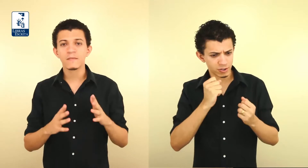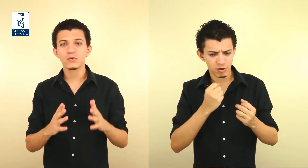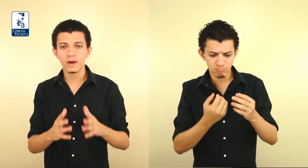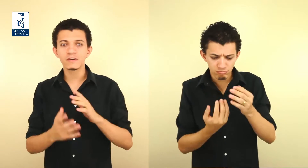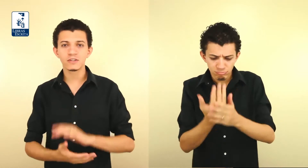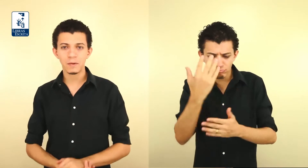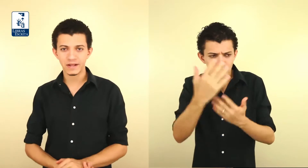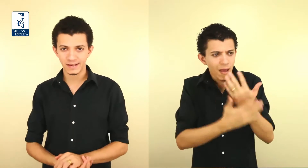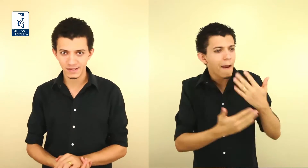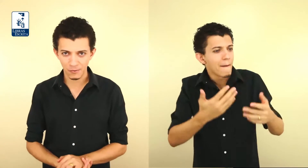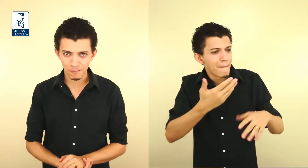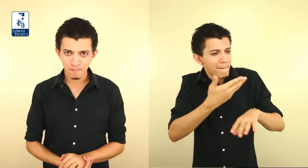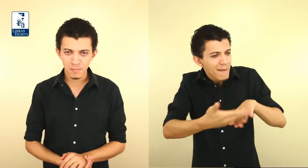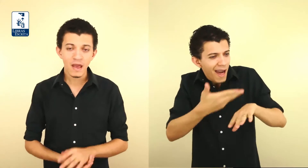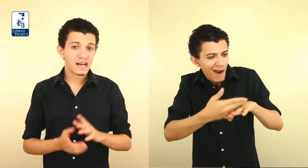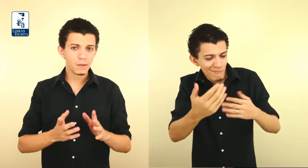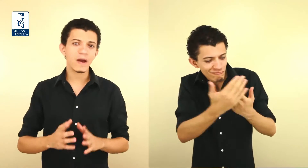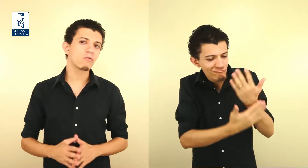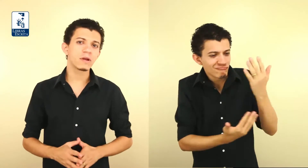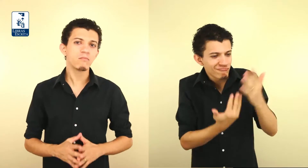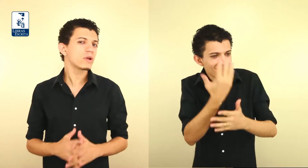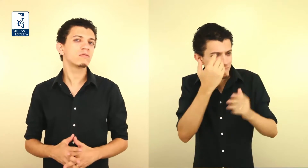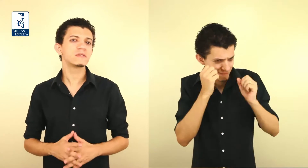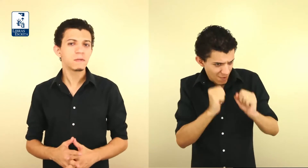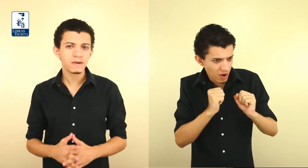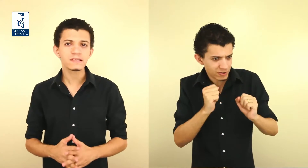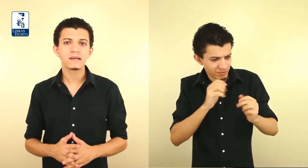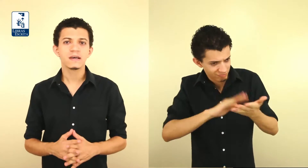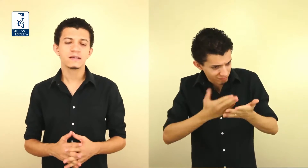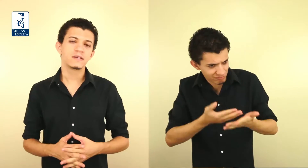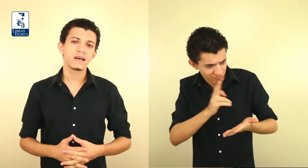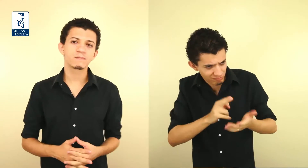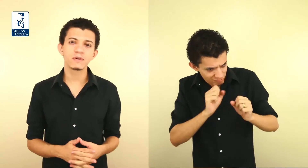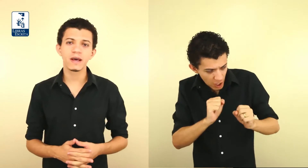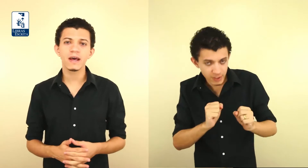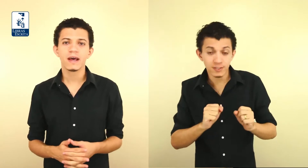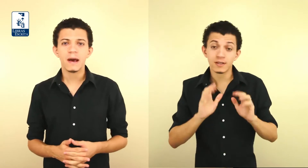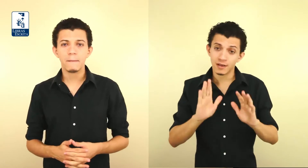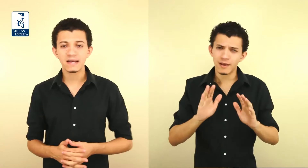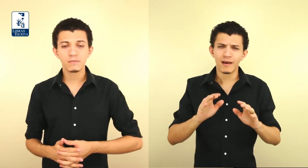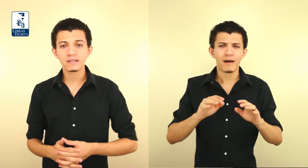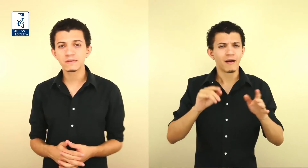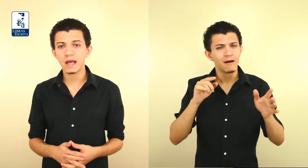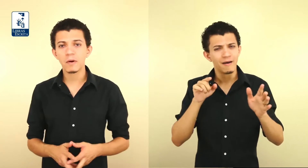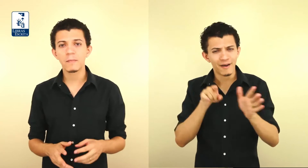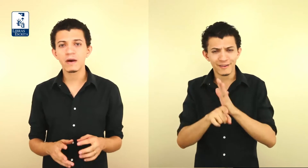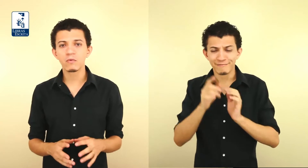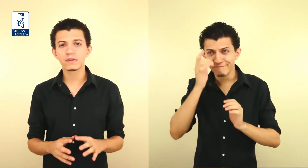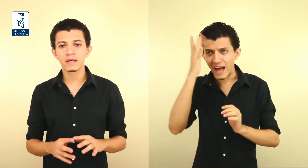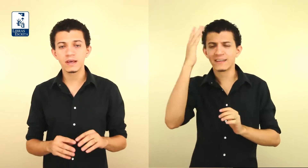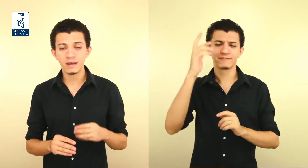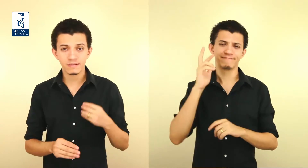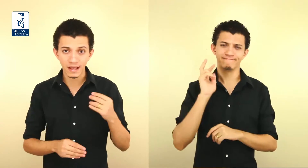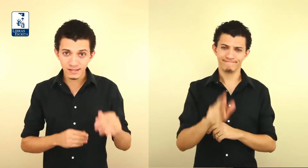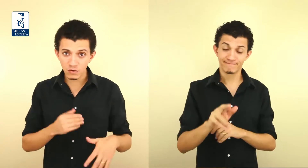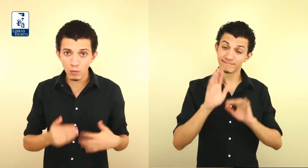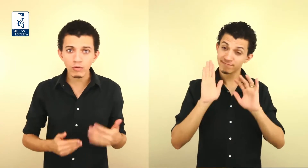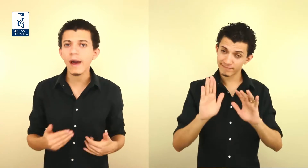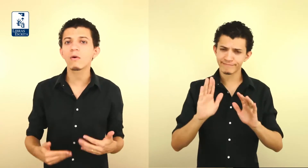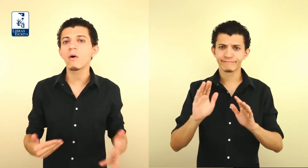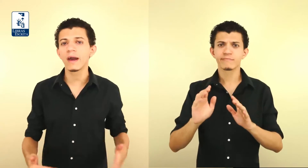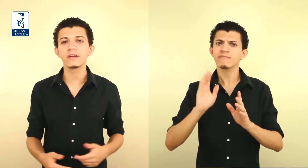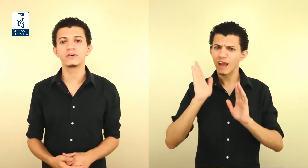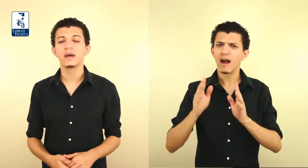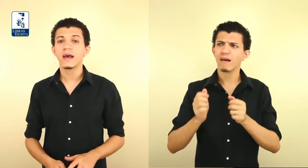brancas durante a interpretação? Essa é uma pergunta muito simples de se responder, mas ao mesmo tempo é uma pergunta que tem sido